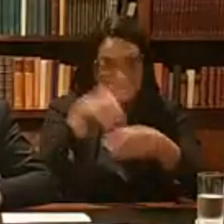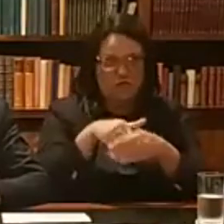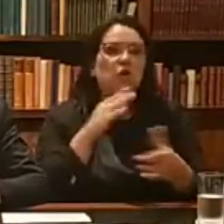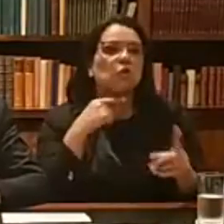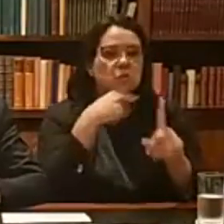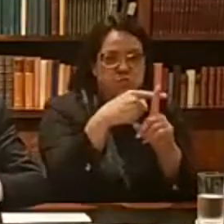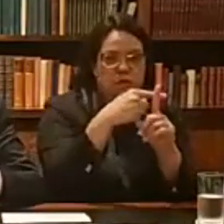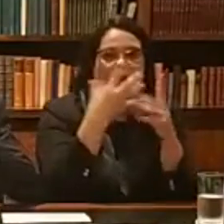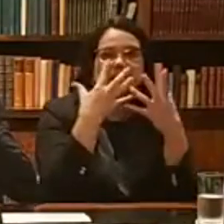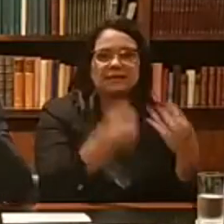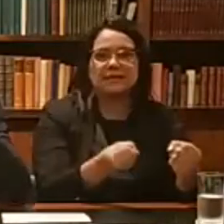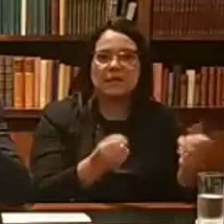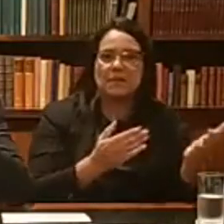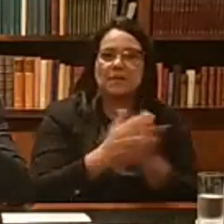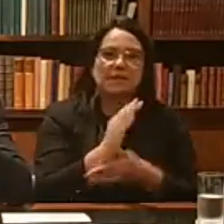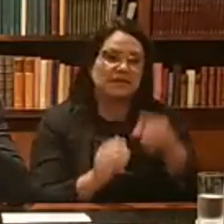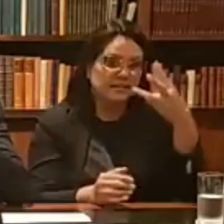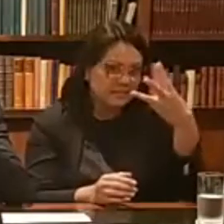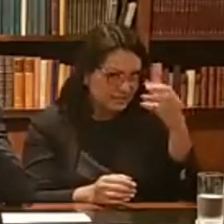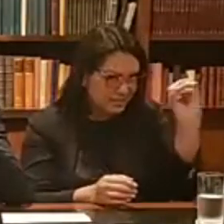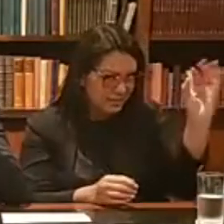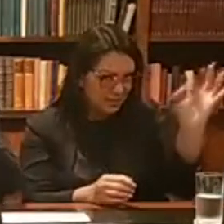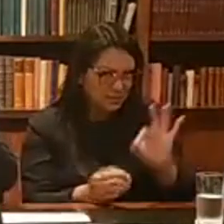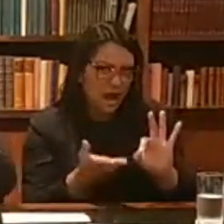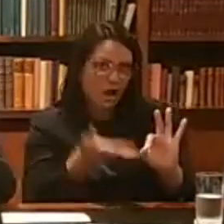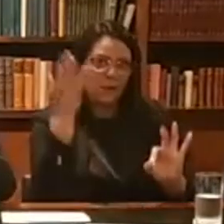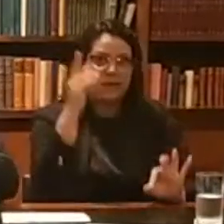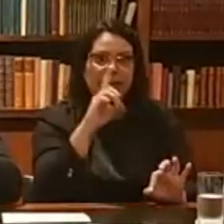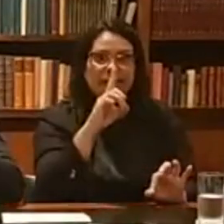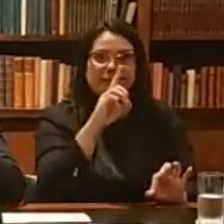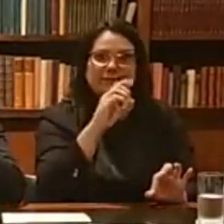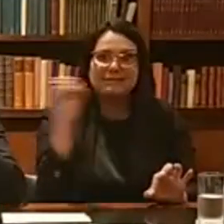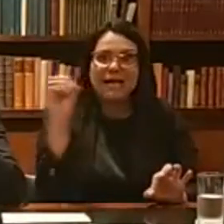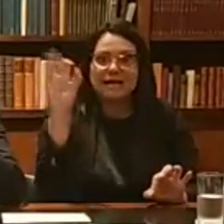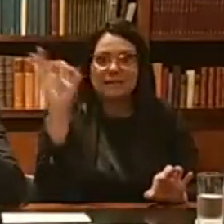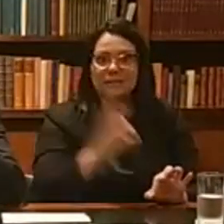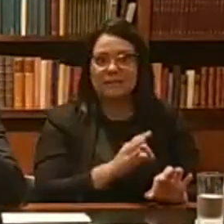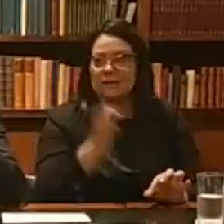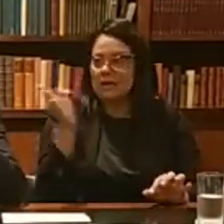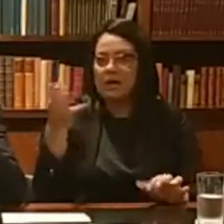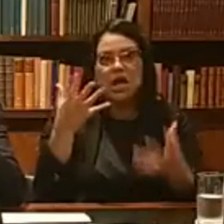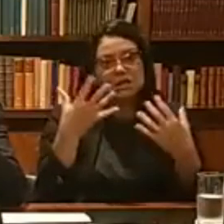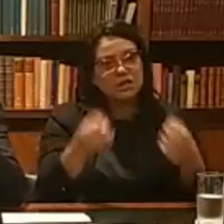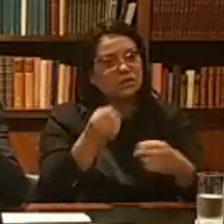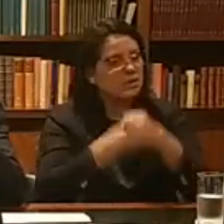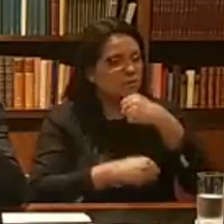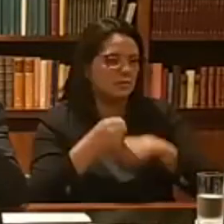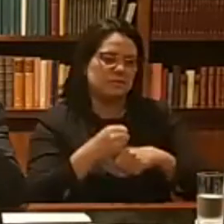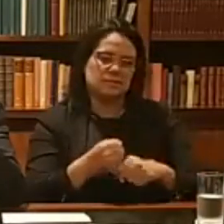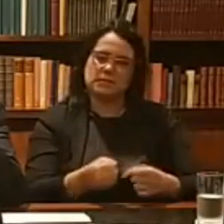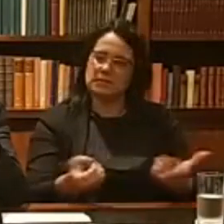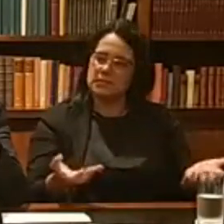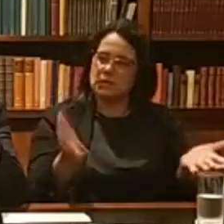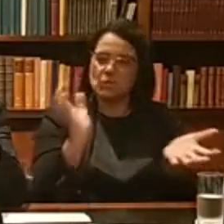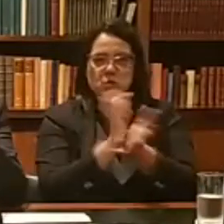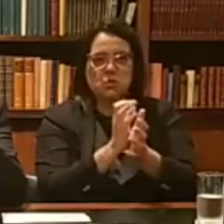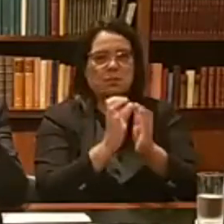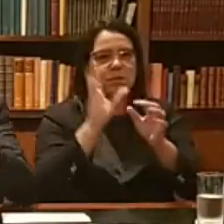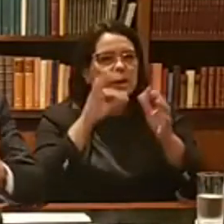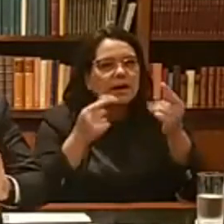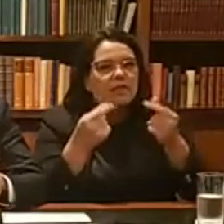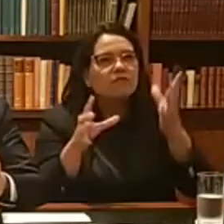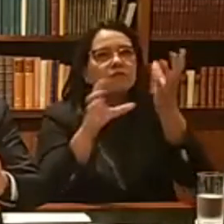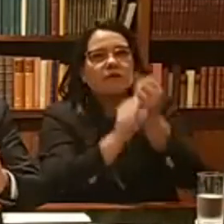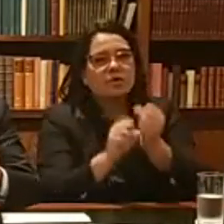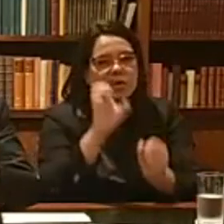favorável para passar de 30% para 100% do montante das emendas impositivas